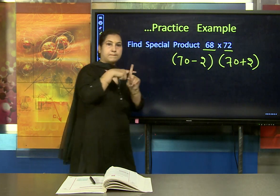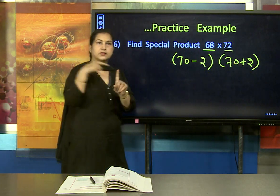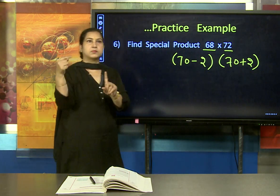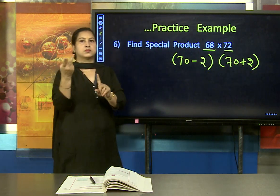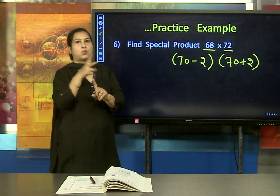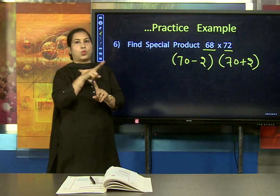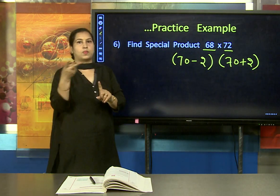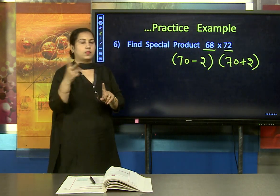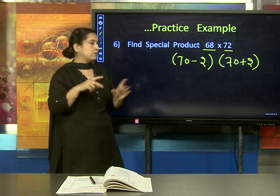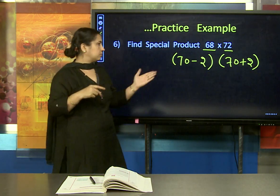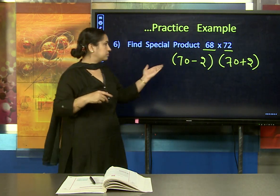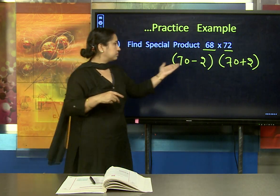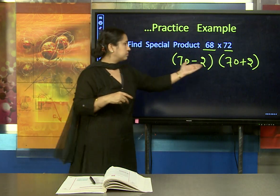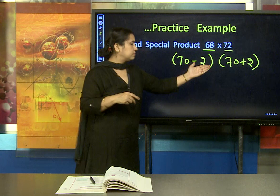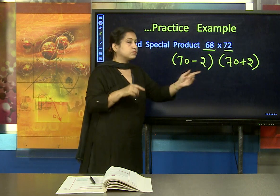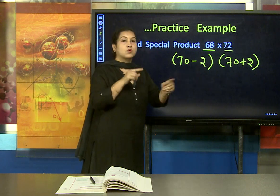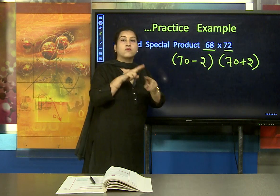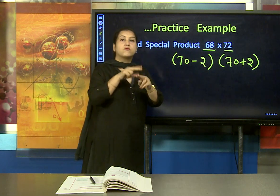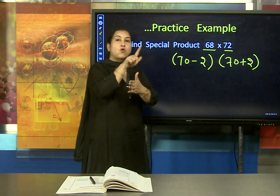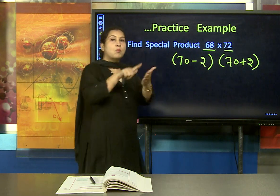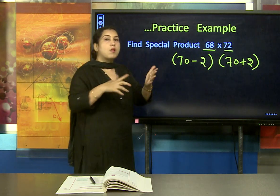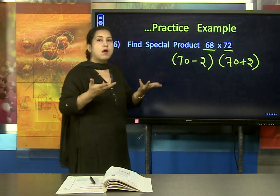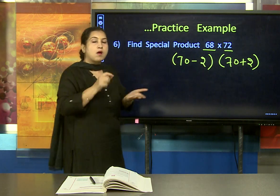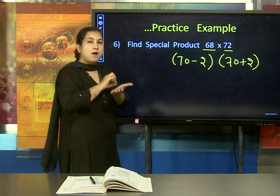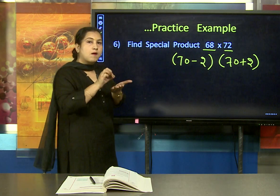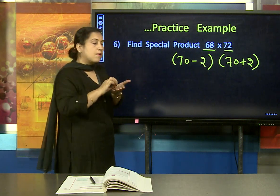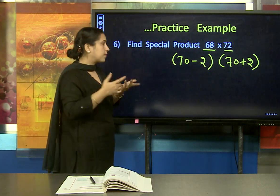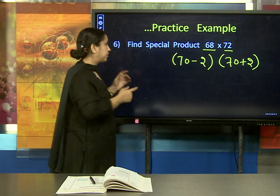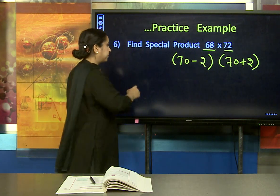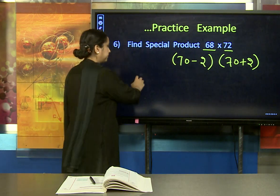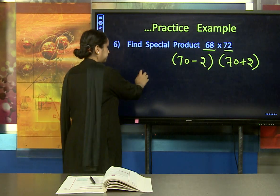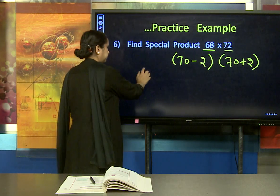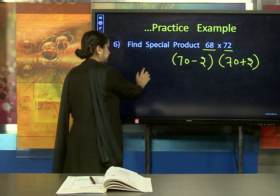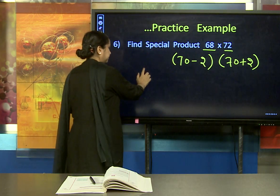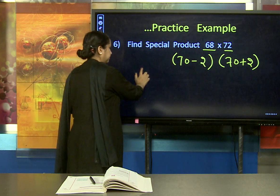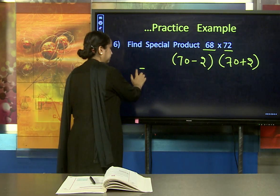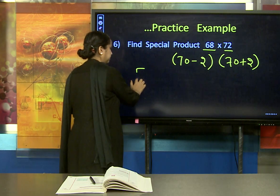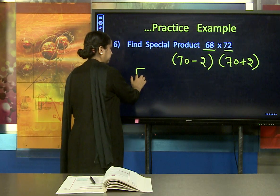अब देखिए इसमें a और b दोनों एक जैसे हैं और प्लस और माइनस, तो 70 को a मानेंगे।